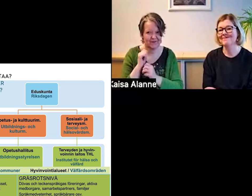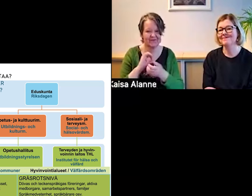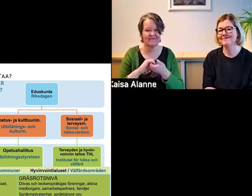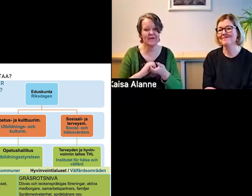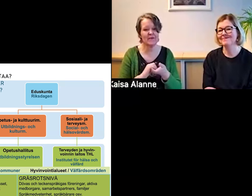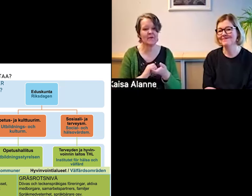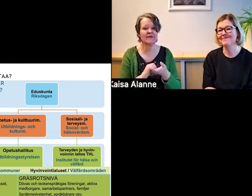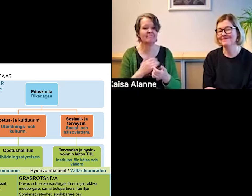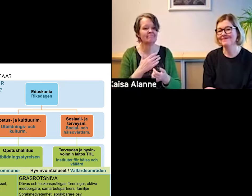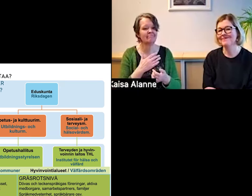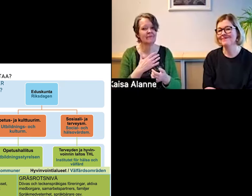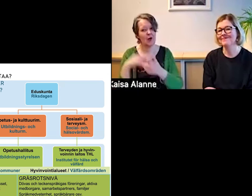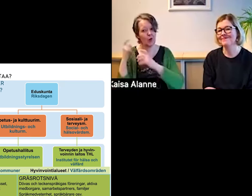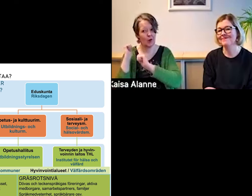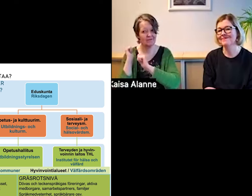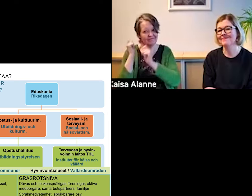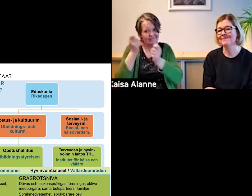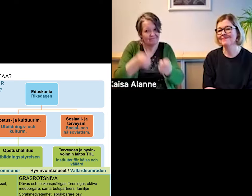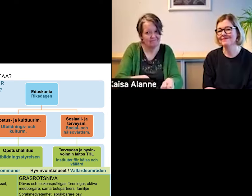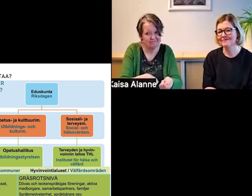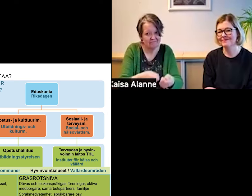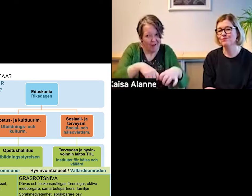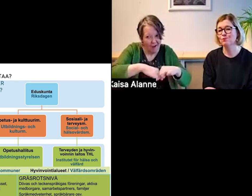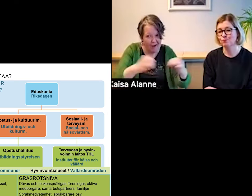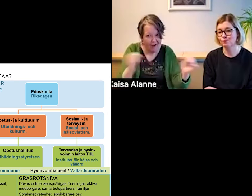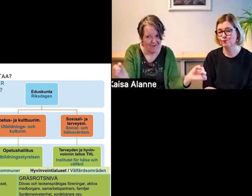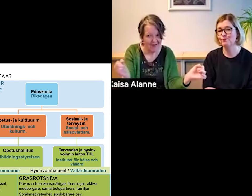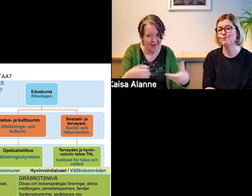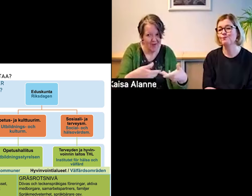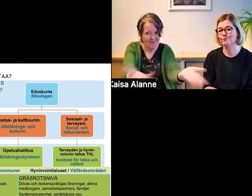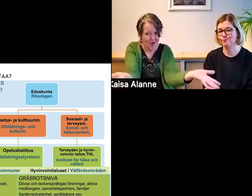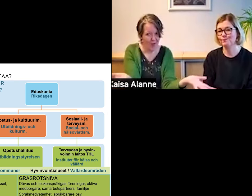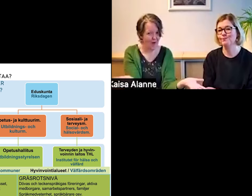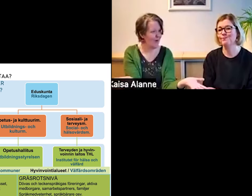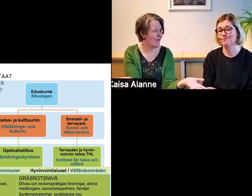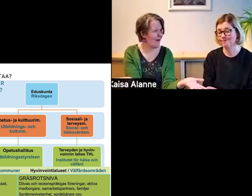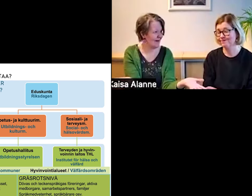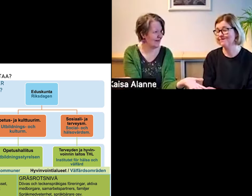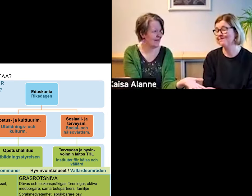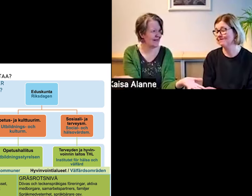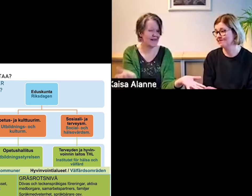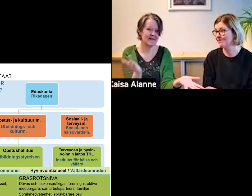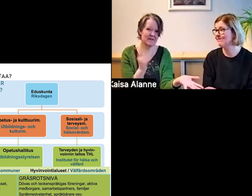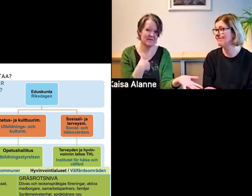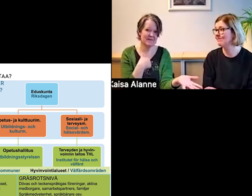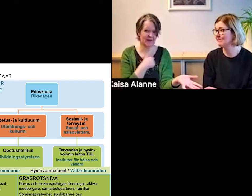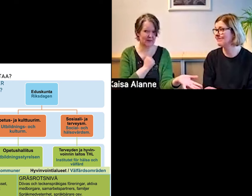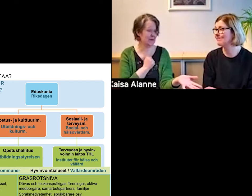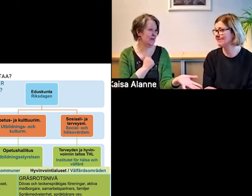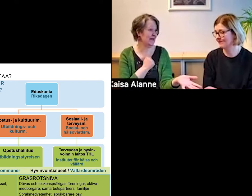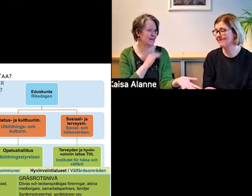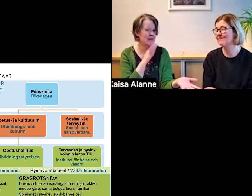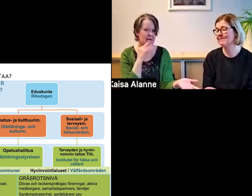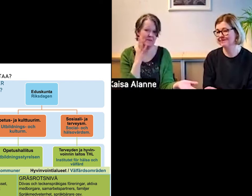tuntuu, että se muutaman kerran on käytetty, niin se kauhean nopeasti on lähtenyt leviämään. Eli tavallaan ihmisiä, jotka osaavat, hallitsevat kielen, kantavat